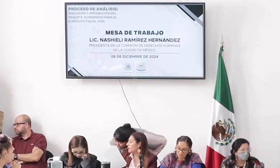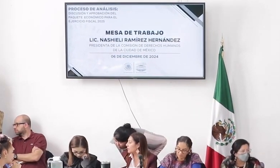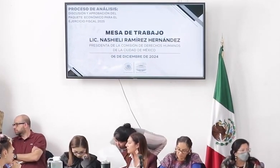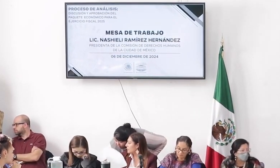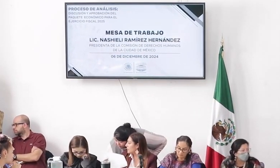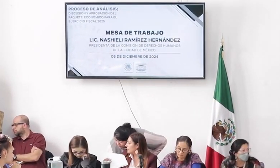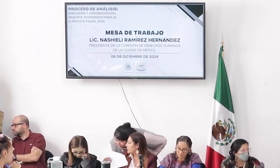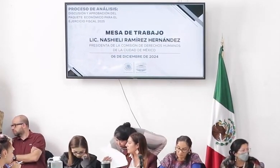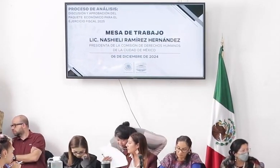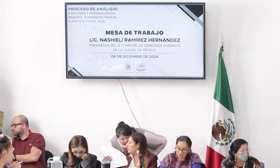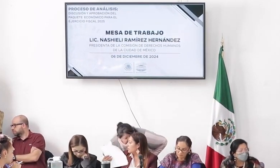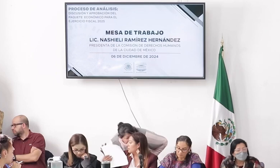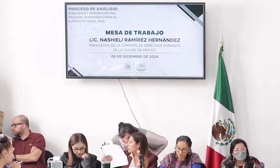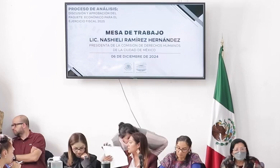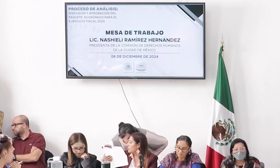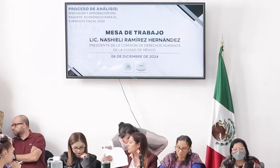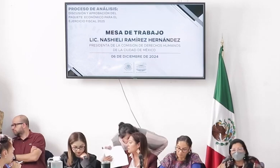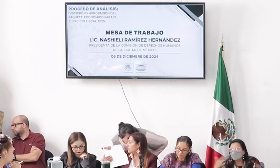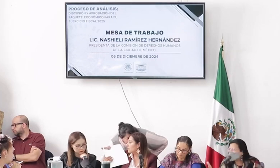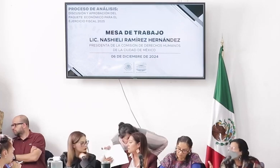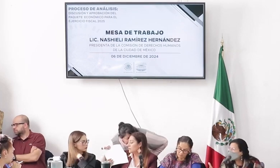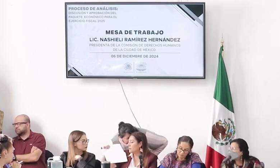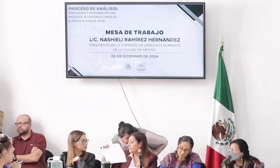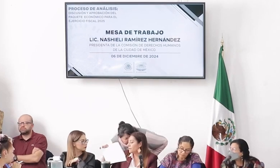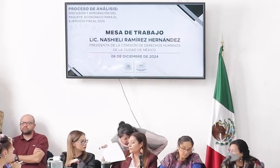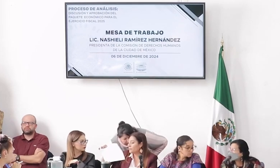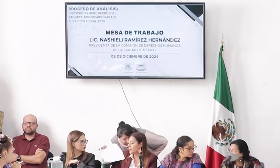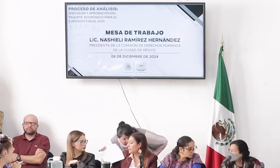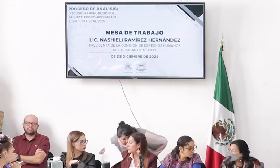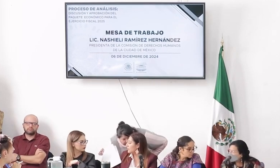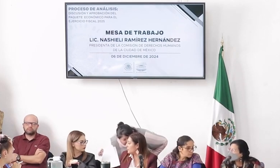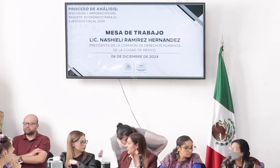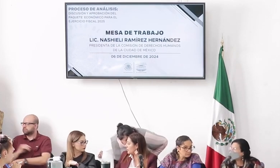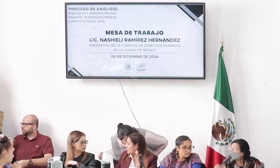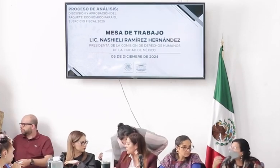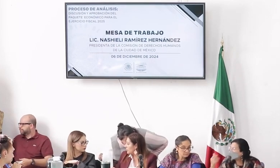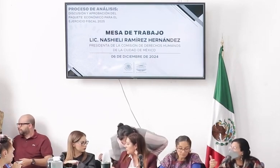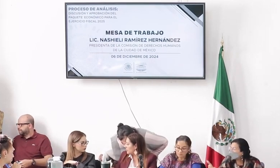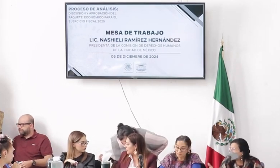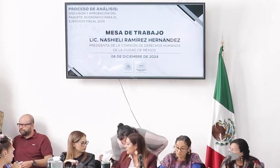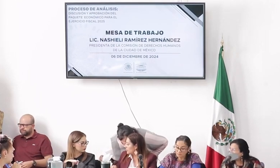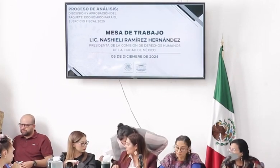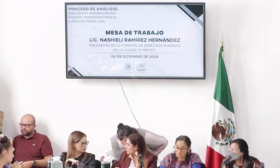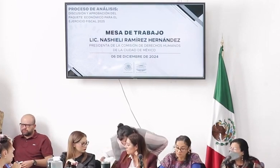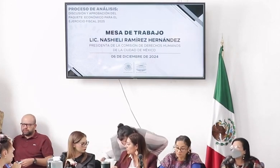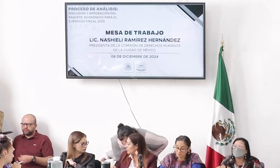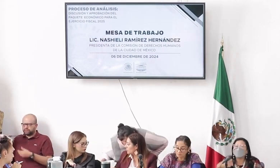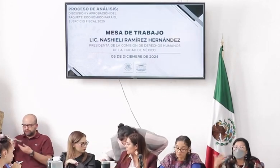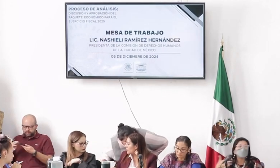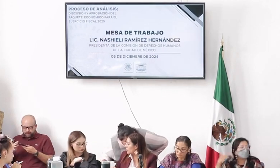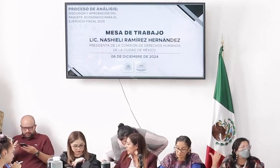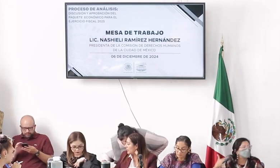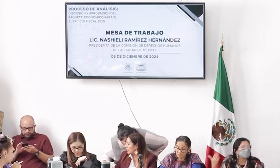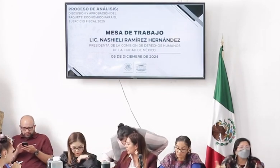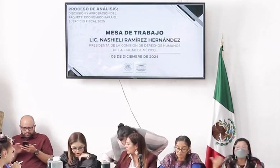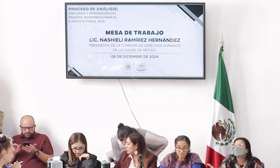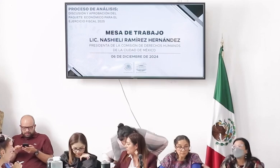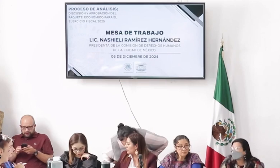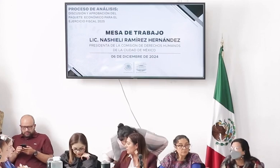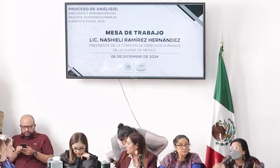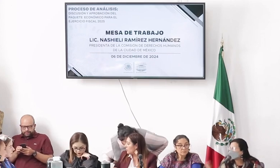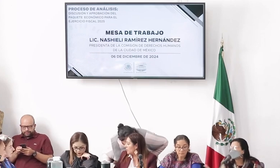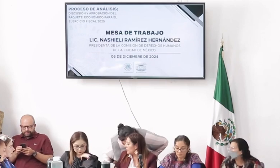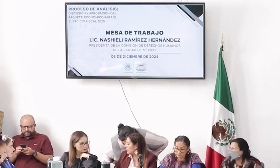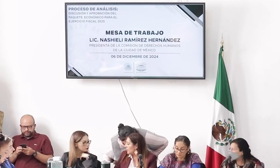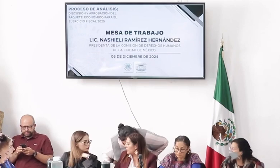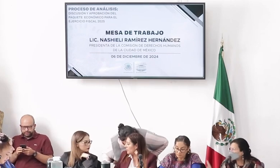un incremento de 5% a su presupuesto del próximo año y explicó a qué se destinará. Para que la comisión pueda seguir